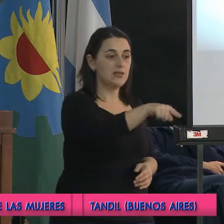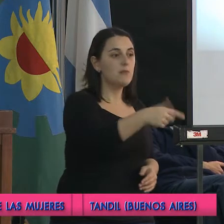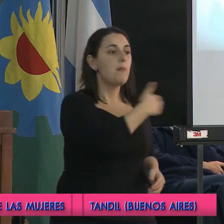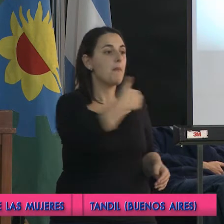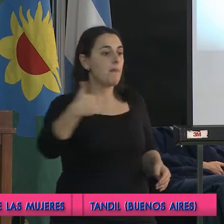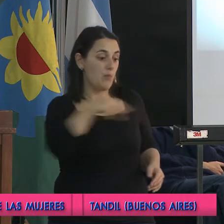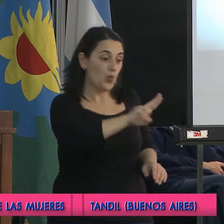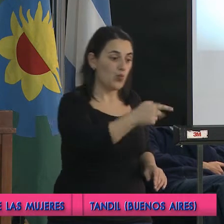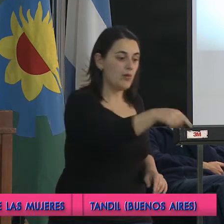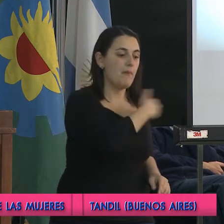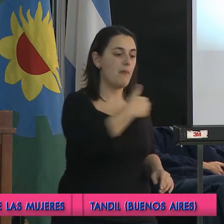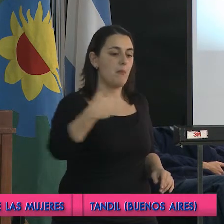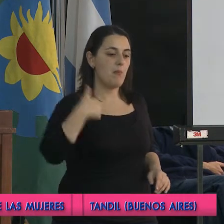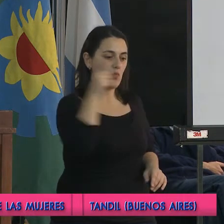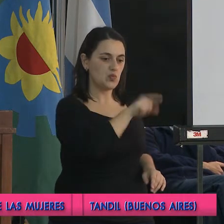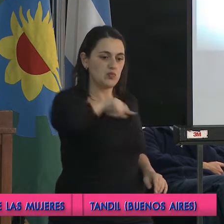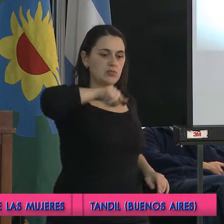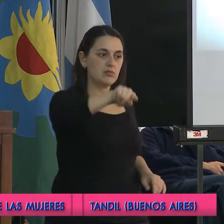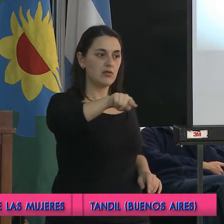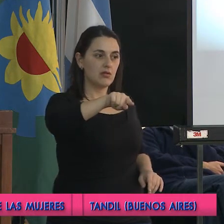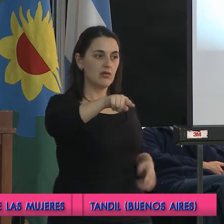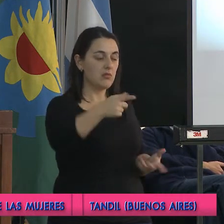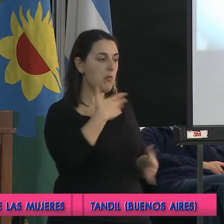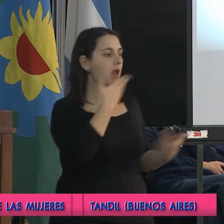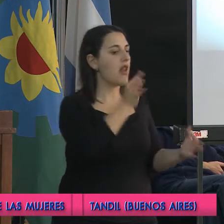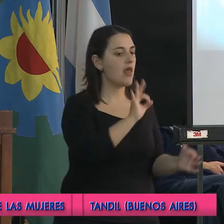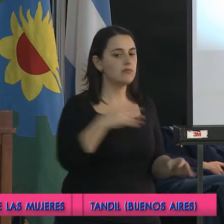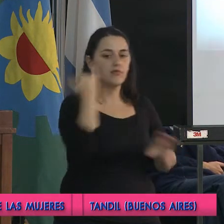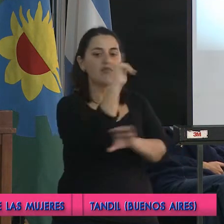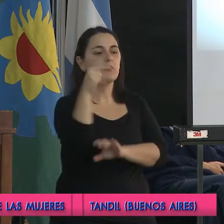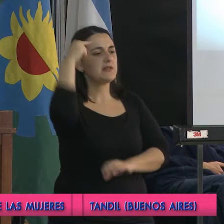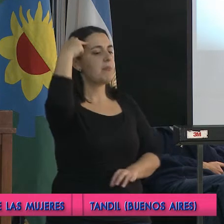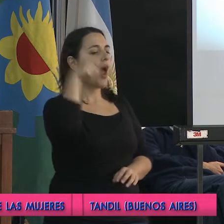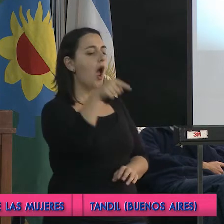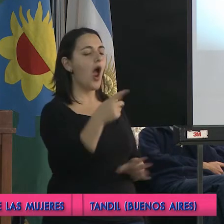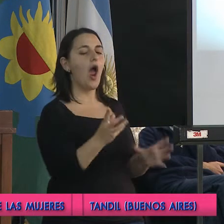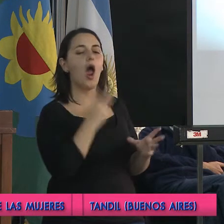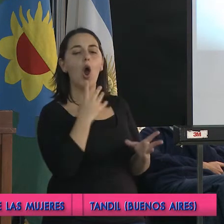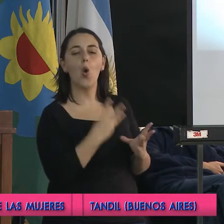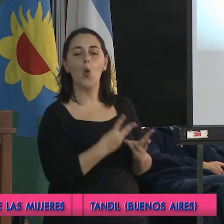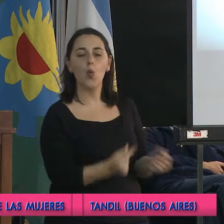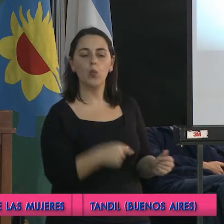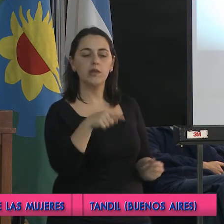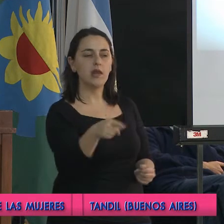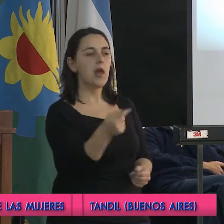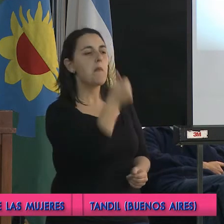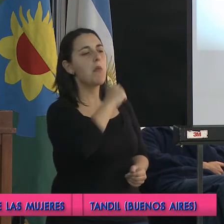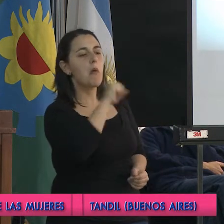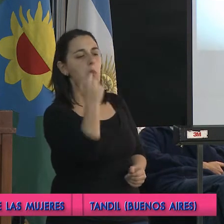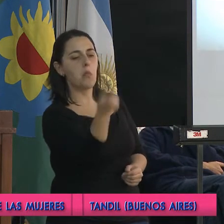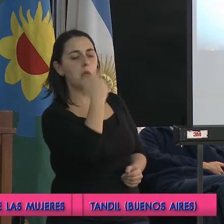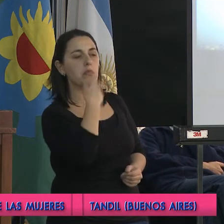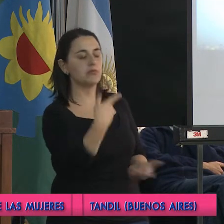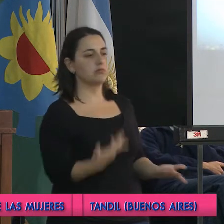de indiferente, encubridora, empastillada, como si fuera posible, después del asesinato de